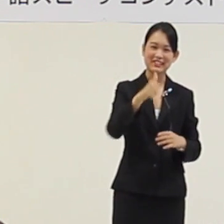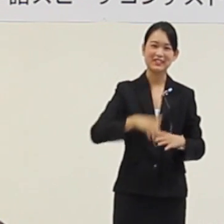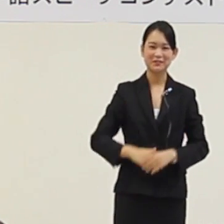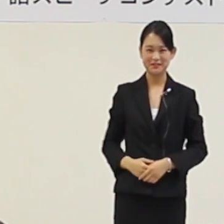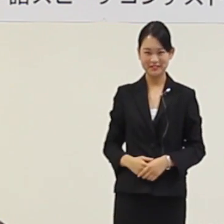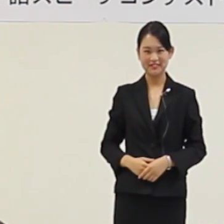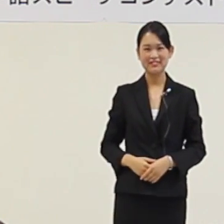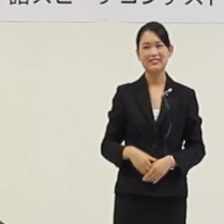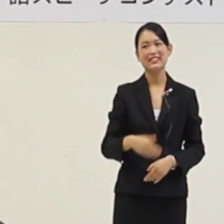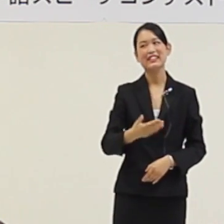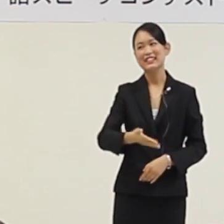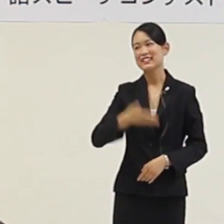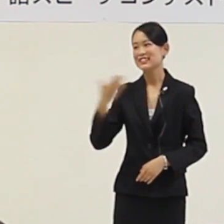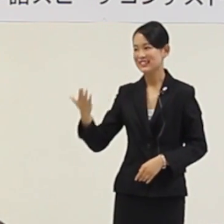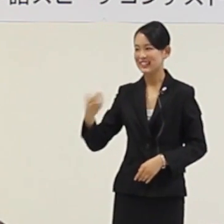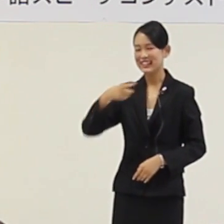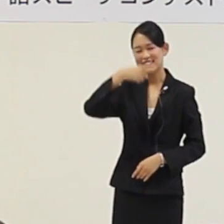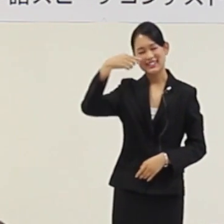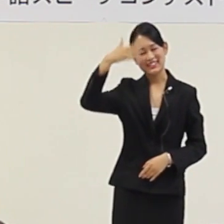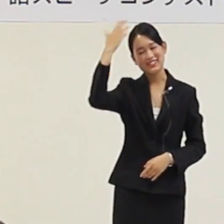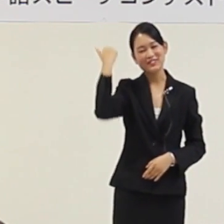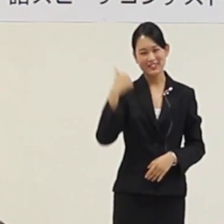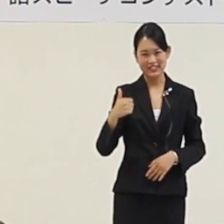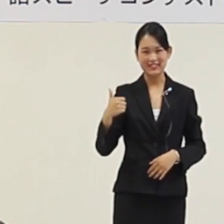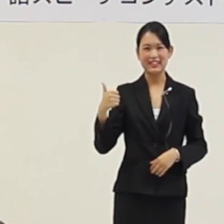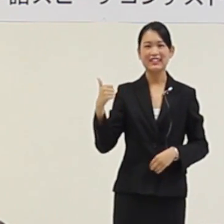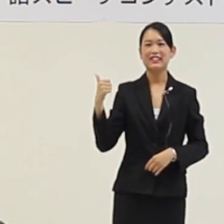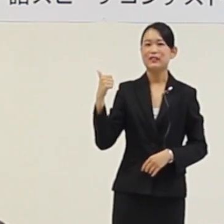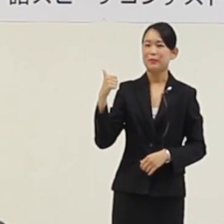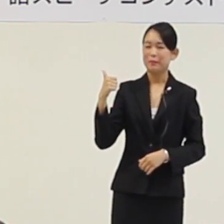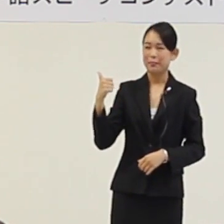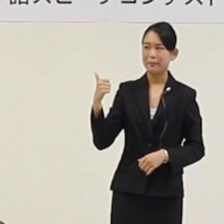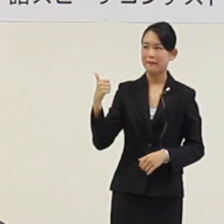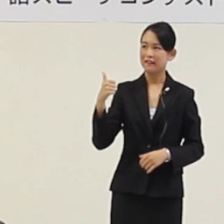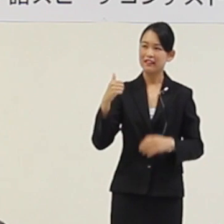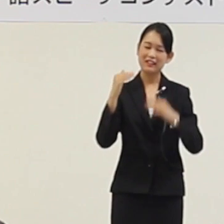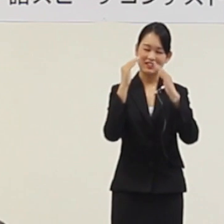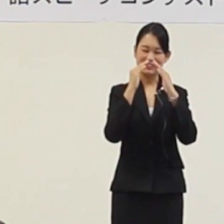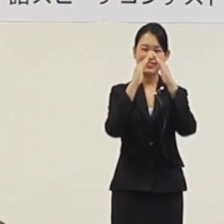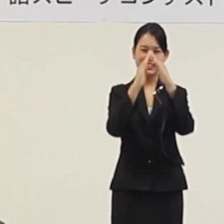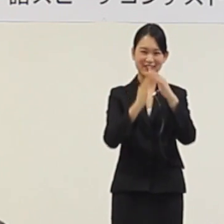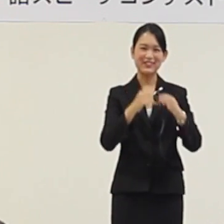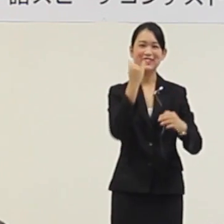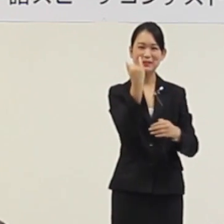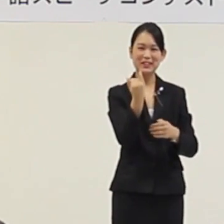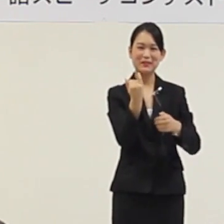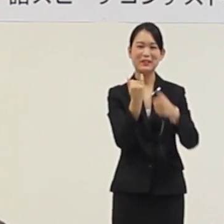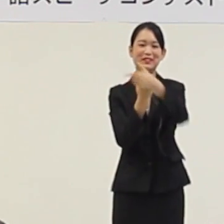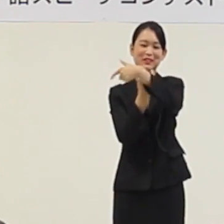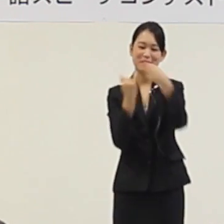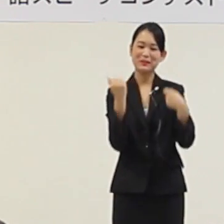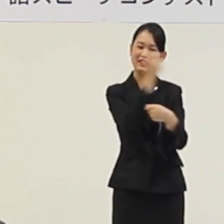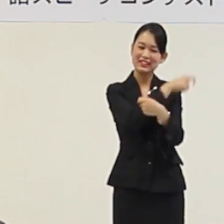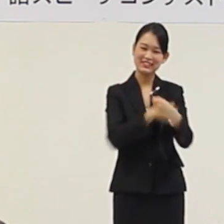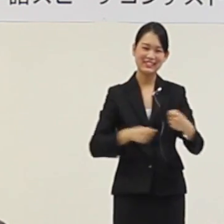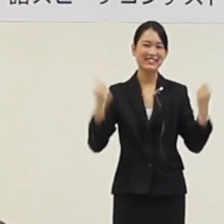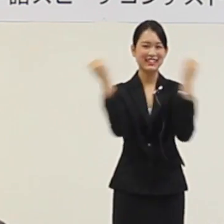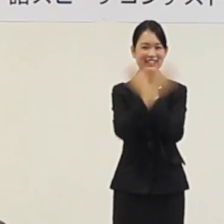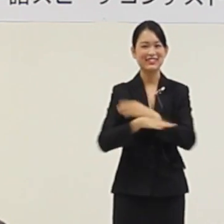ました。そして、一寸法師は、その家のお姫様のお守り役になったの